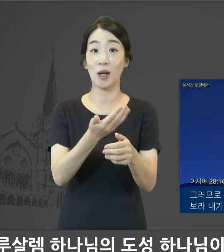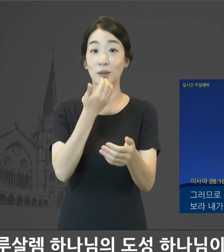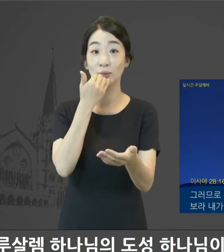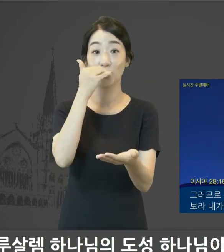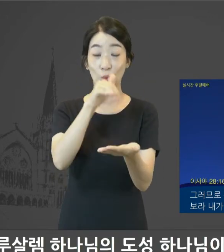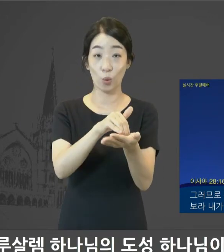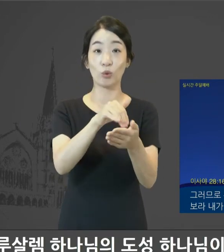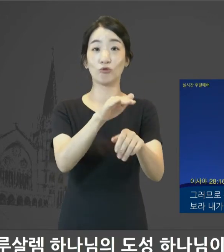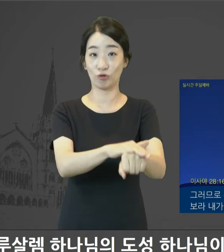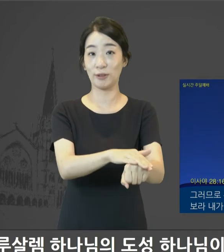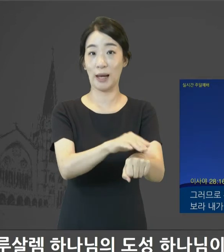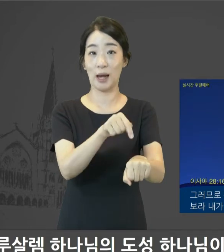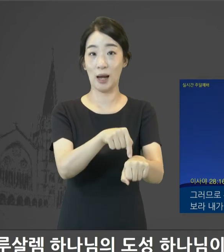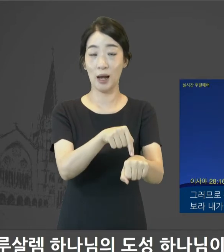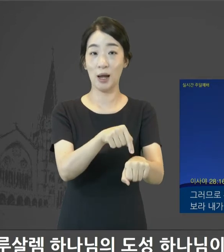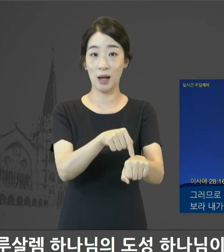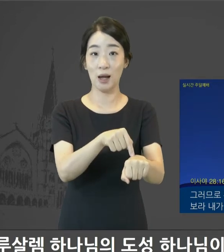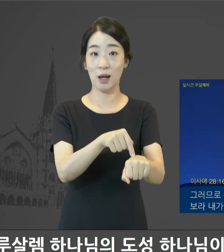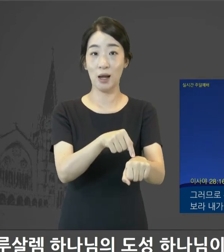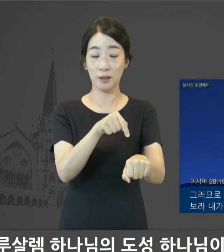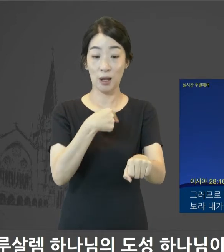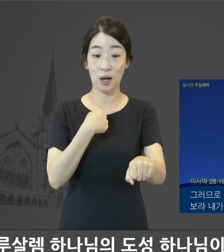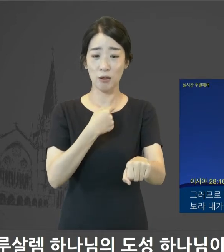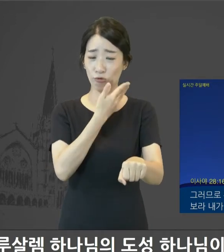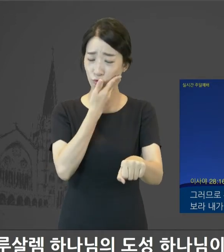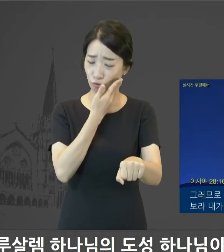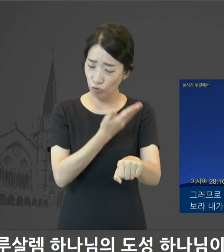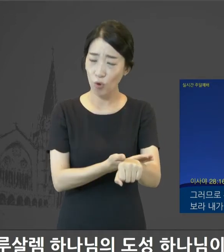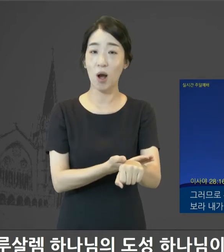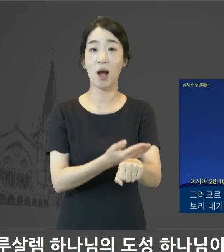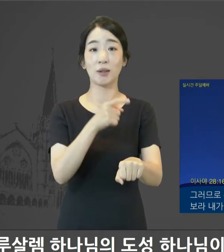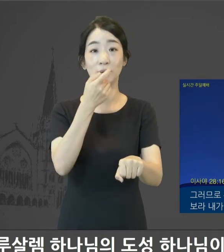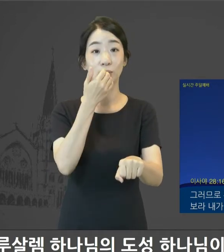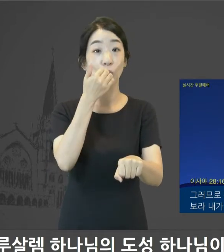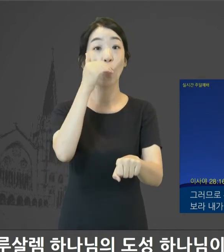건축되는 일에 가장 중요한 돌을 내가 둘 거라는 거예요. 이